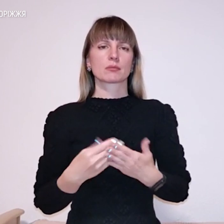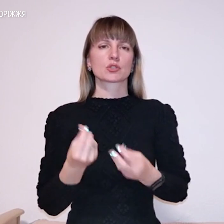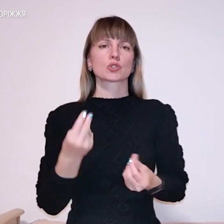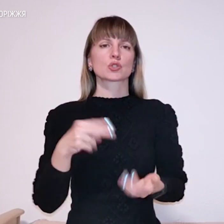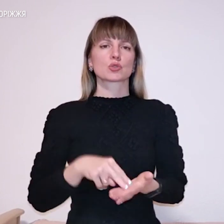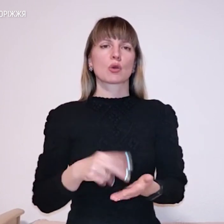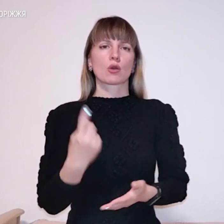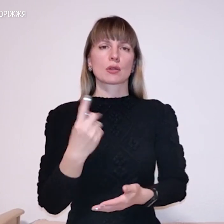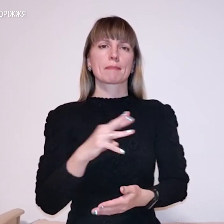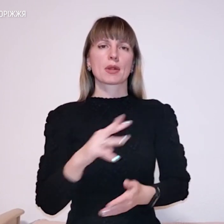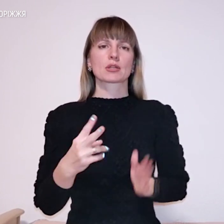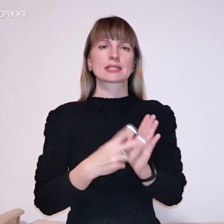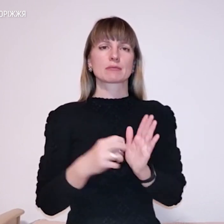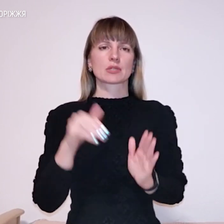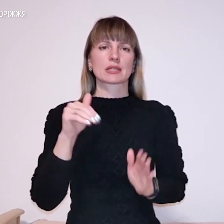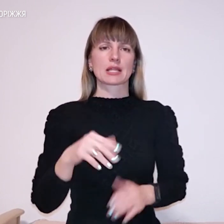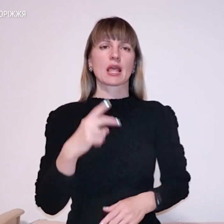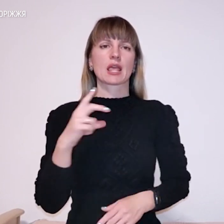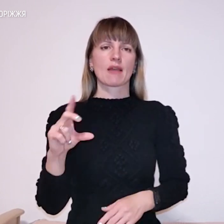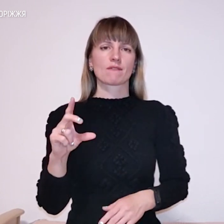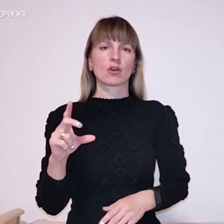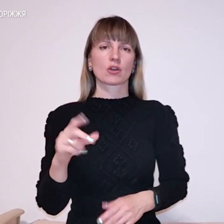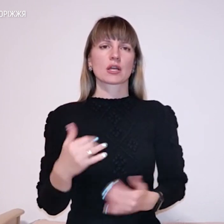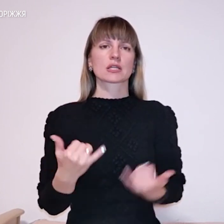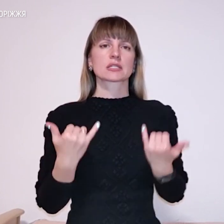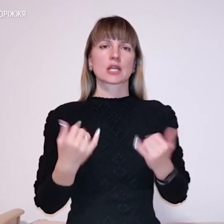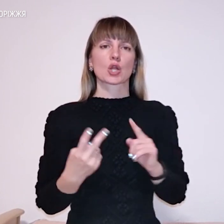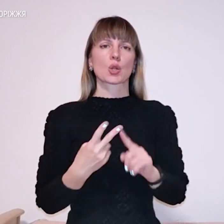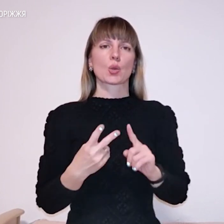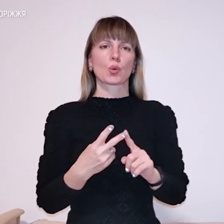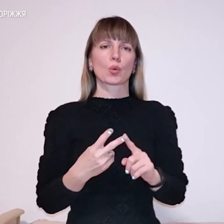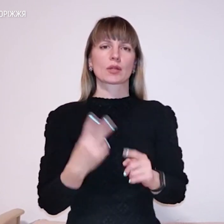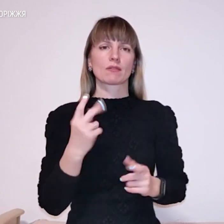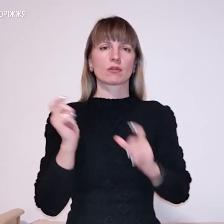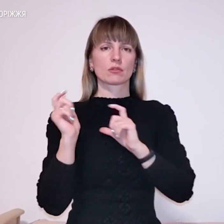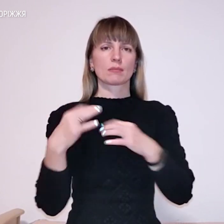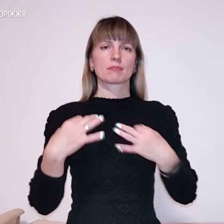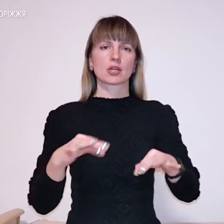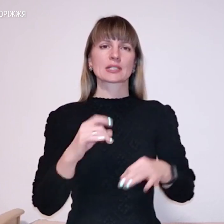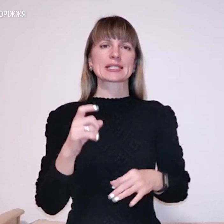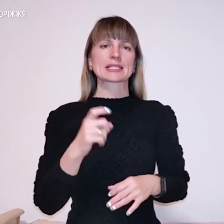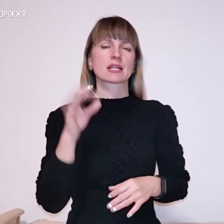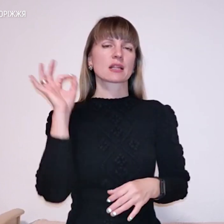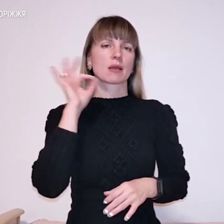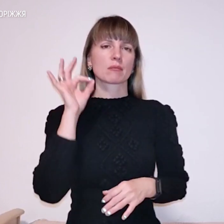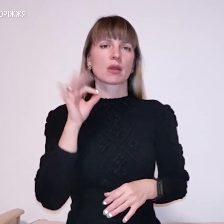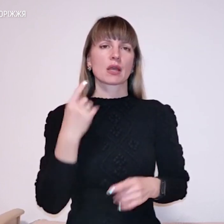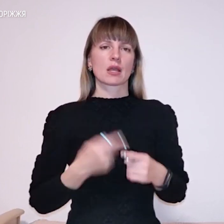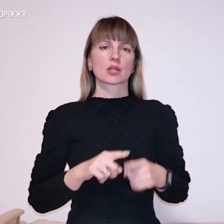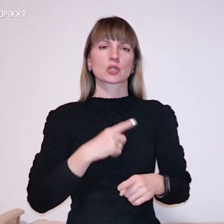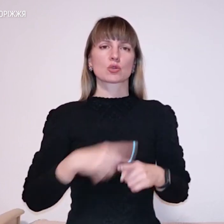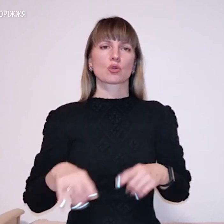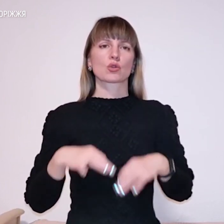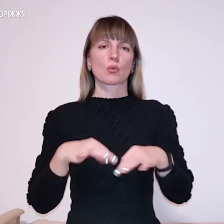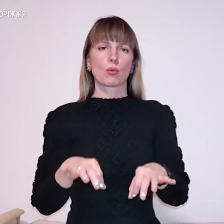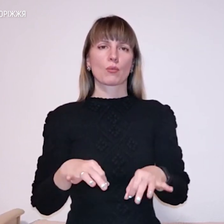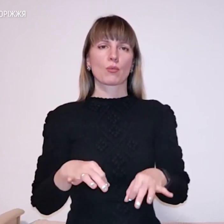у 1 700 000 євро. Зараз другий, 2 вантажівки з Німеччини. Та ось ця швидка допомога.